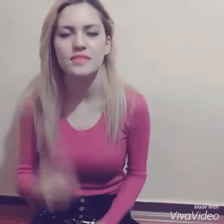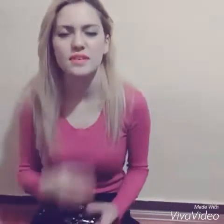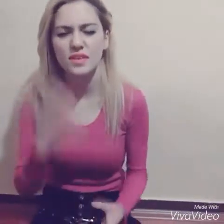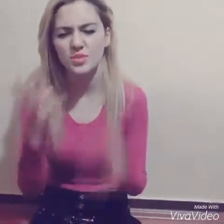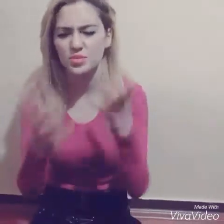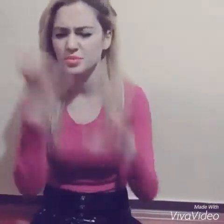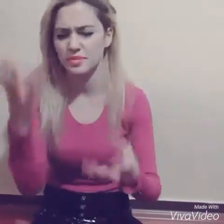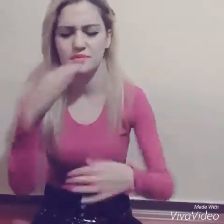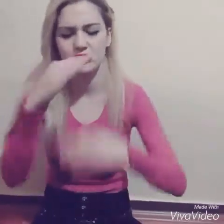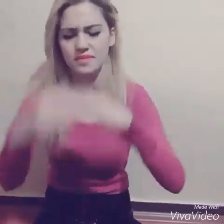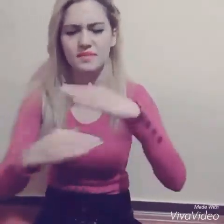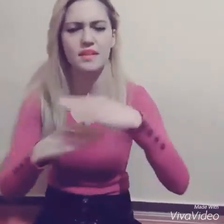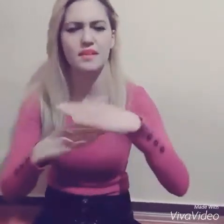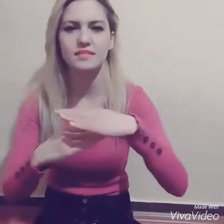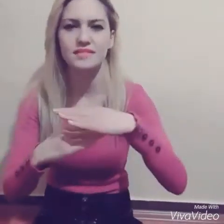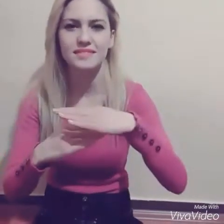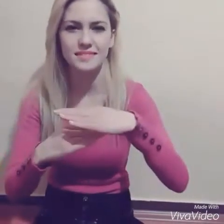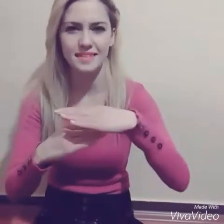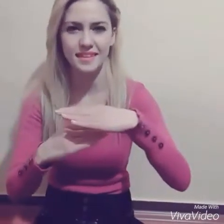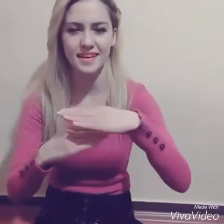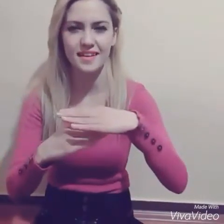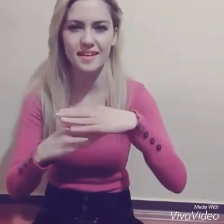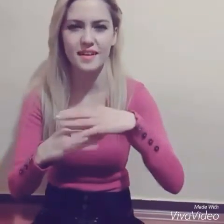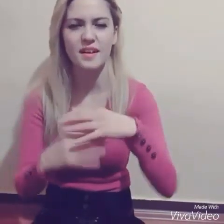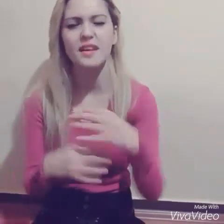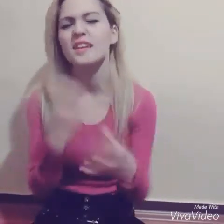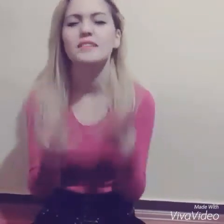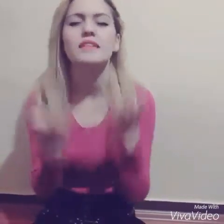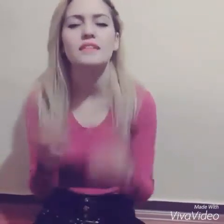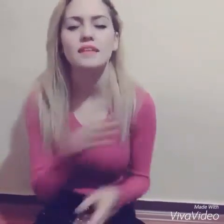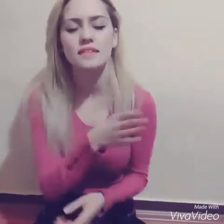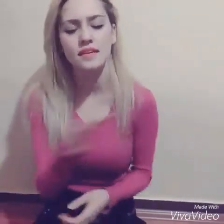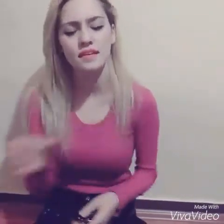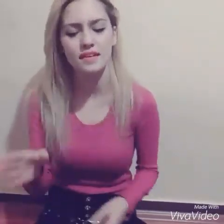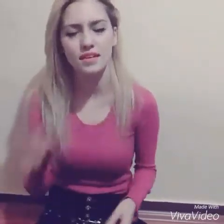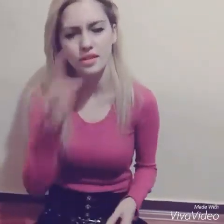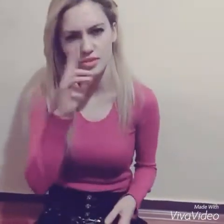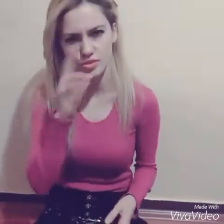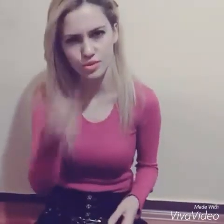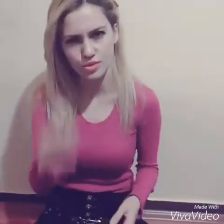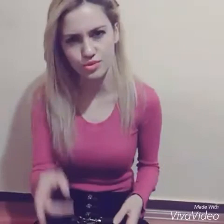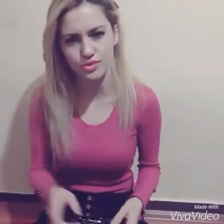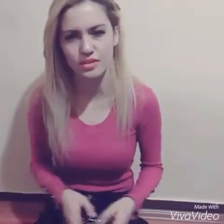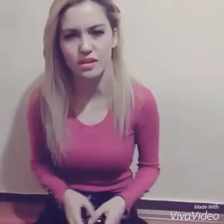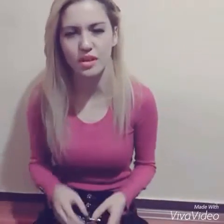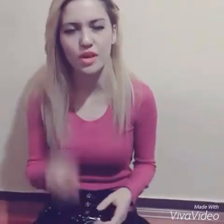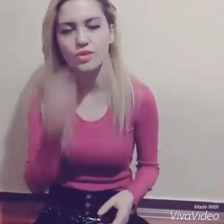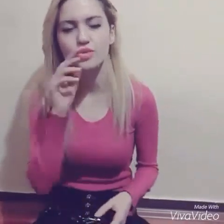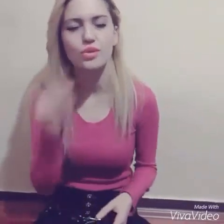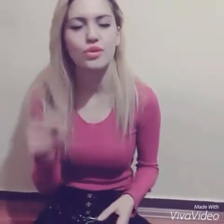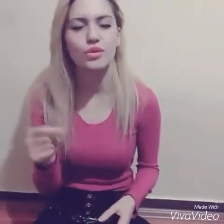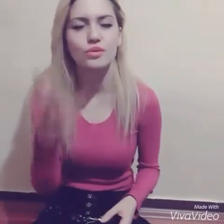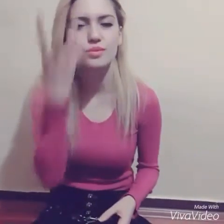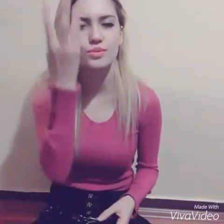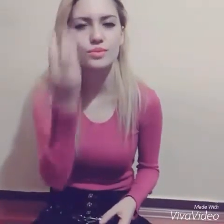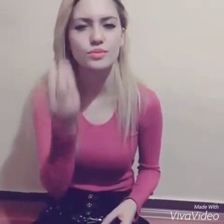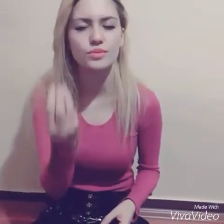Sigara kumunun altında, yana yana en sonunda kül